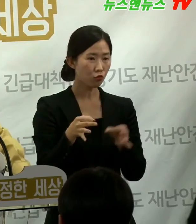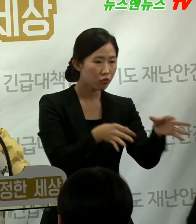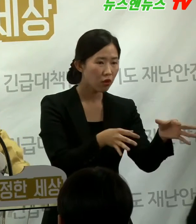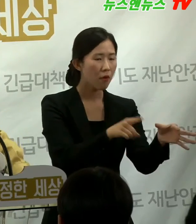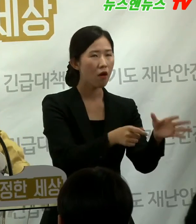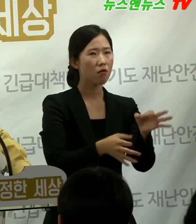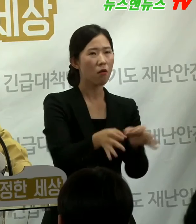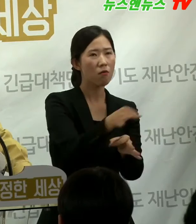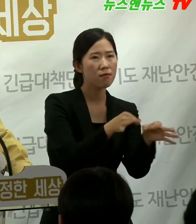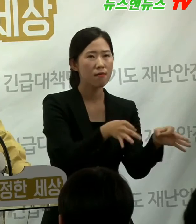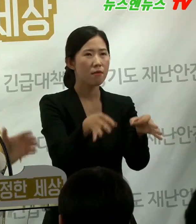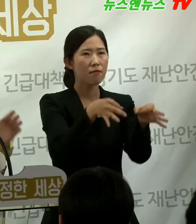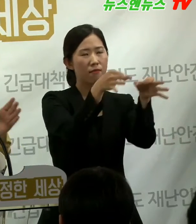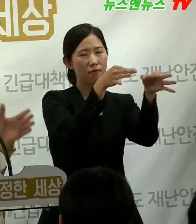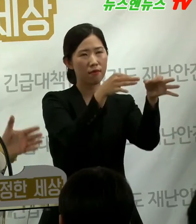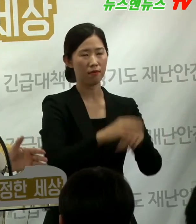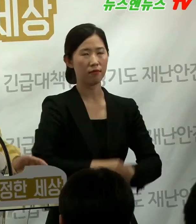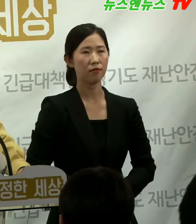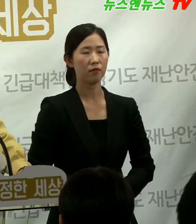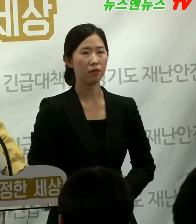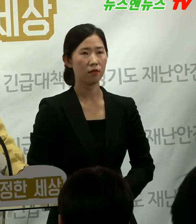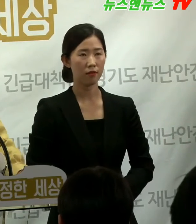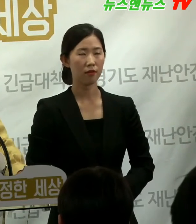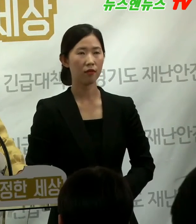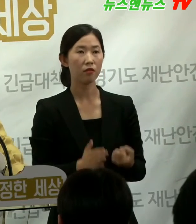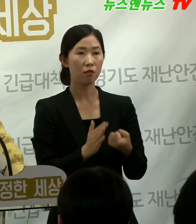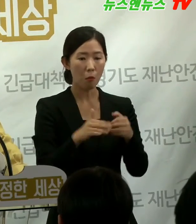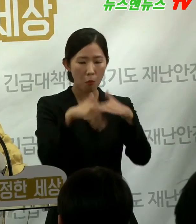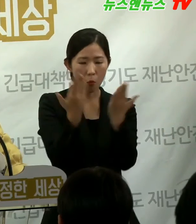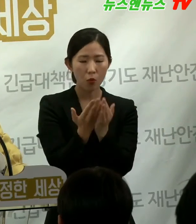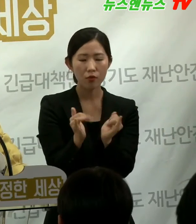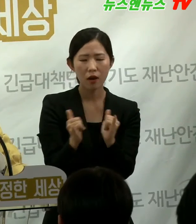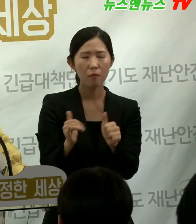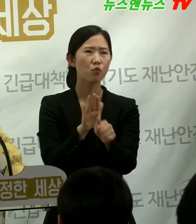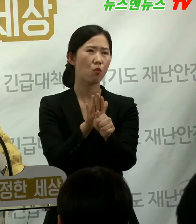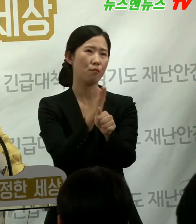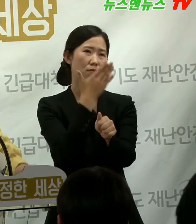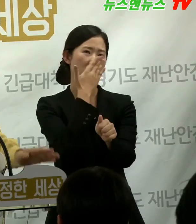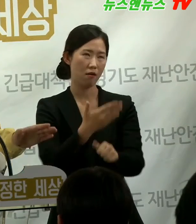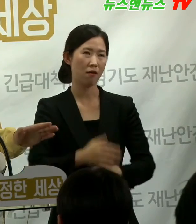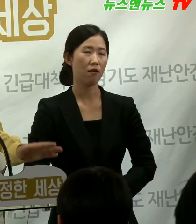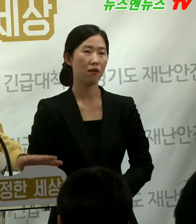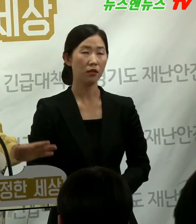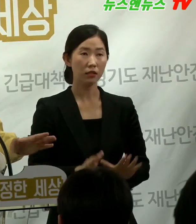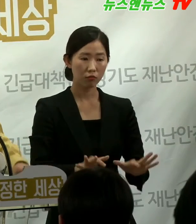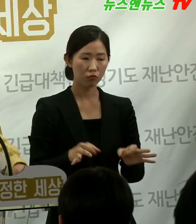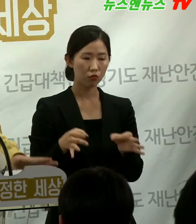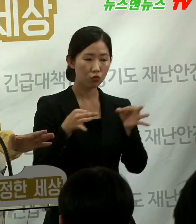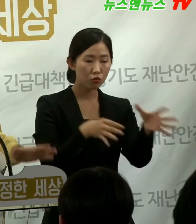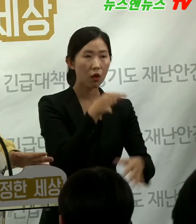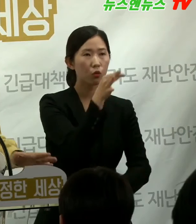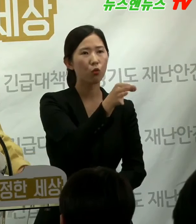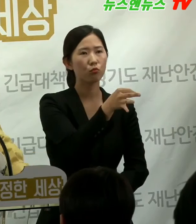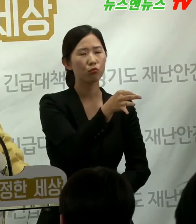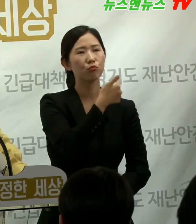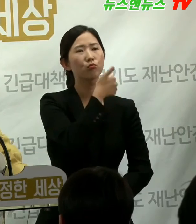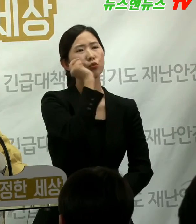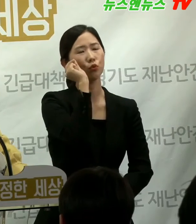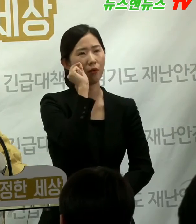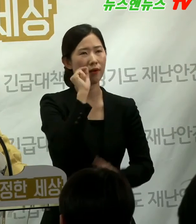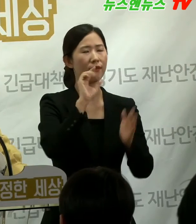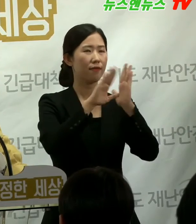성과가 생기고 온 구성원에게 도움이 되는 시대가 있었습니다. 투자할 돈이 부족한 고도성장